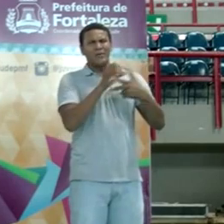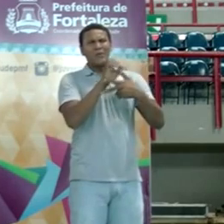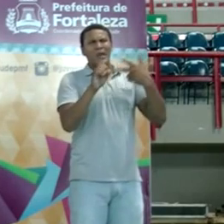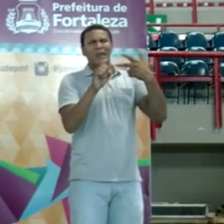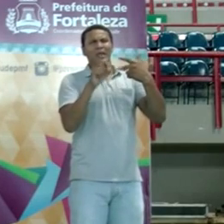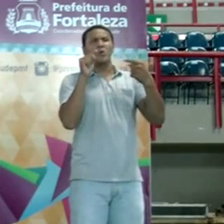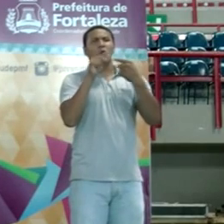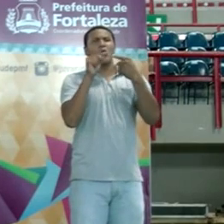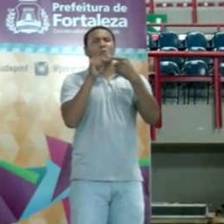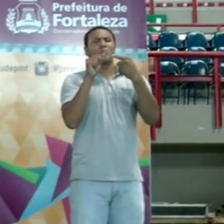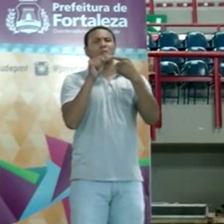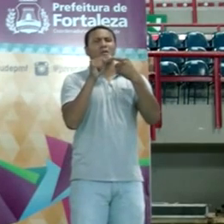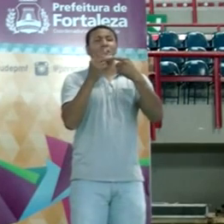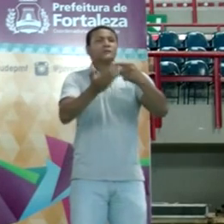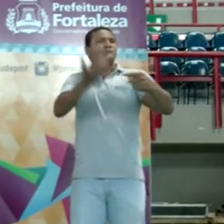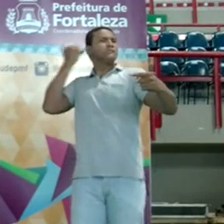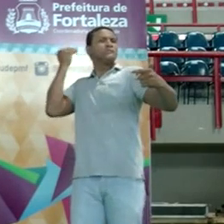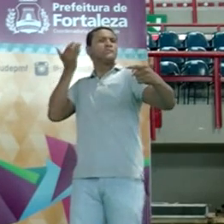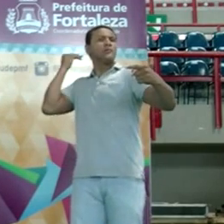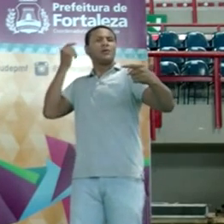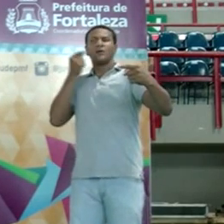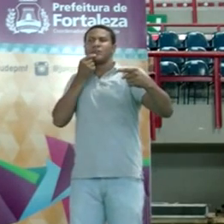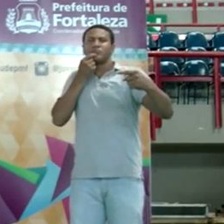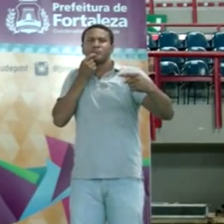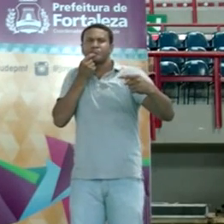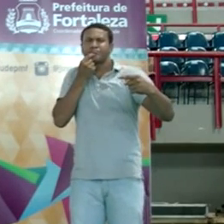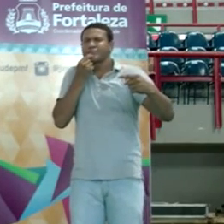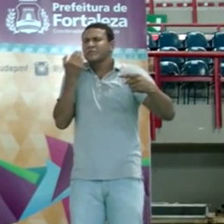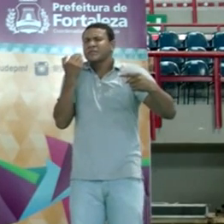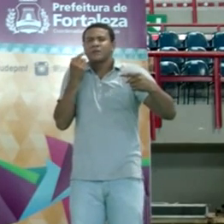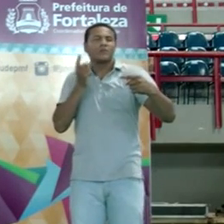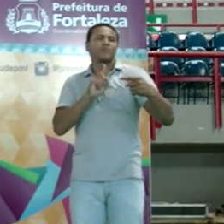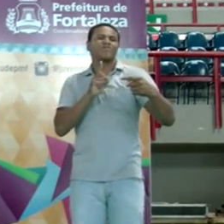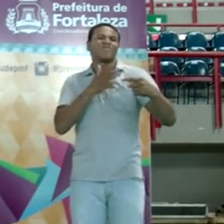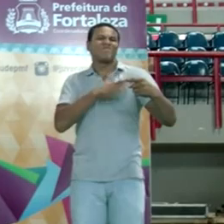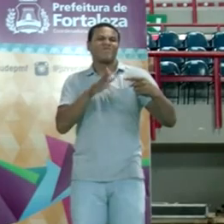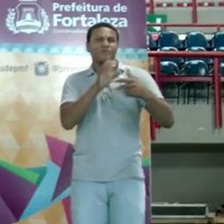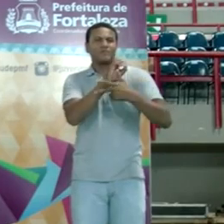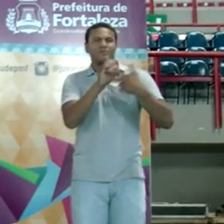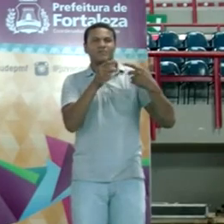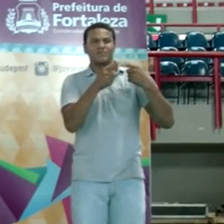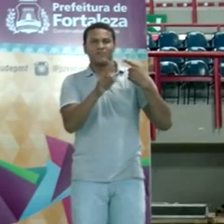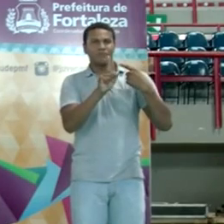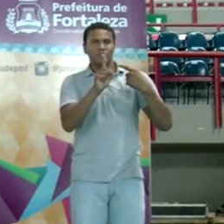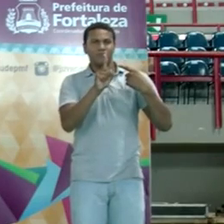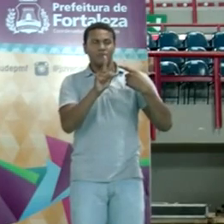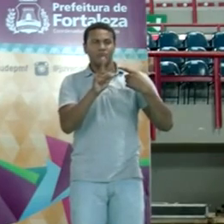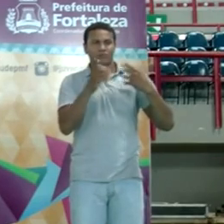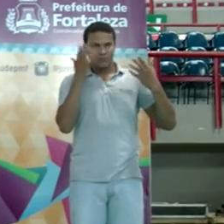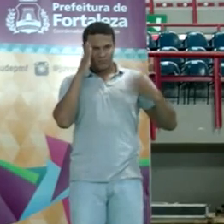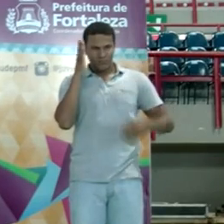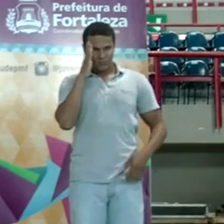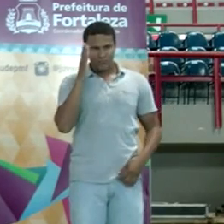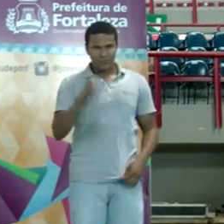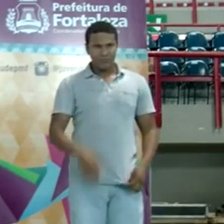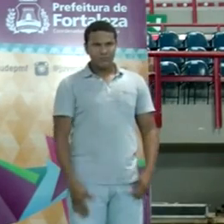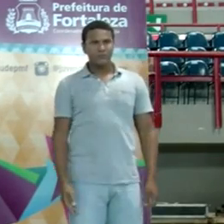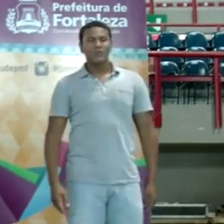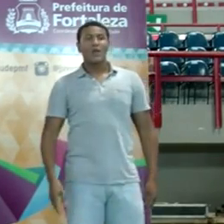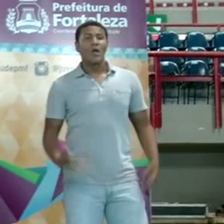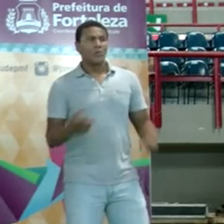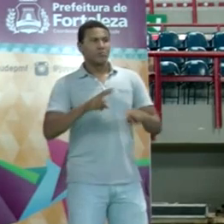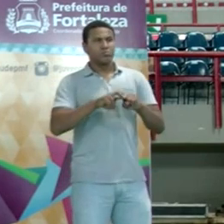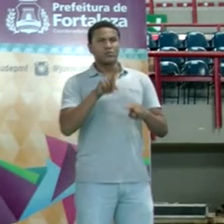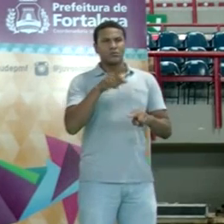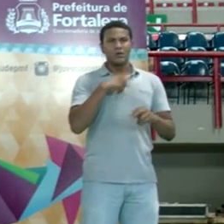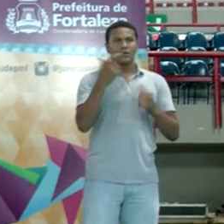fica entre esses 5% e 7% se de repente aparecer numa prova. Tá certo? Então 5%, 7% é a média. Então, realmente,